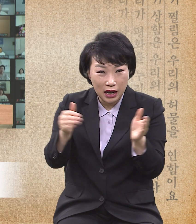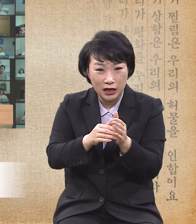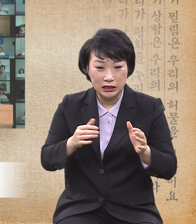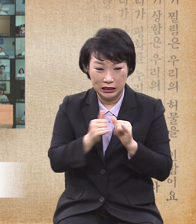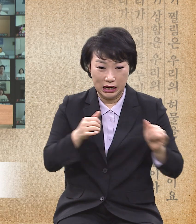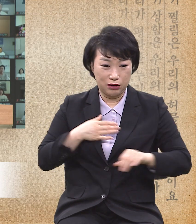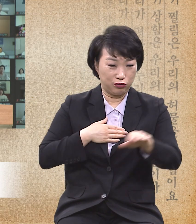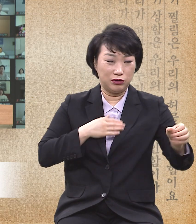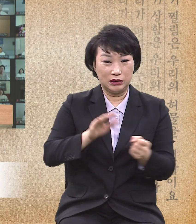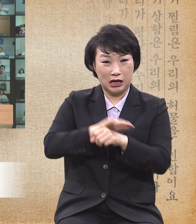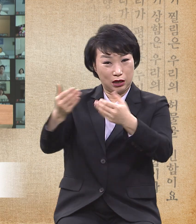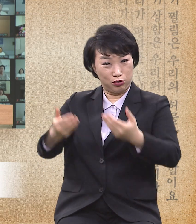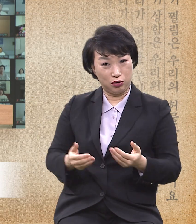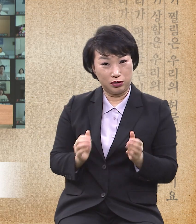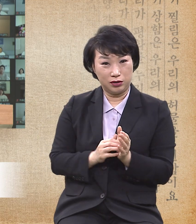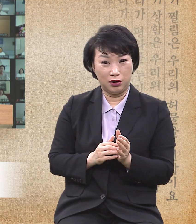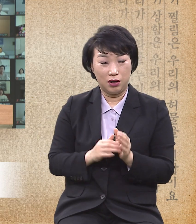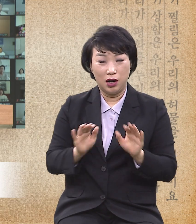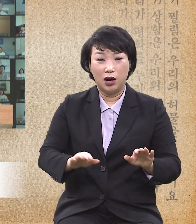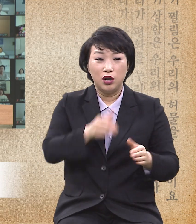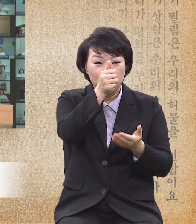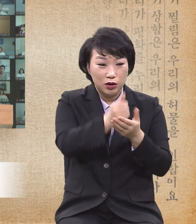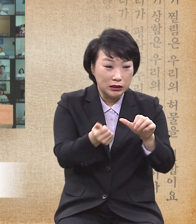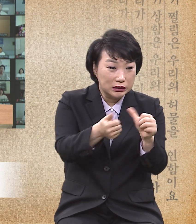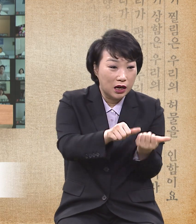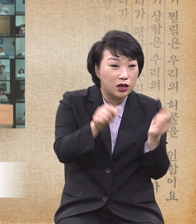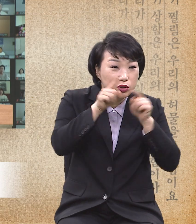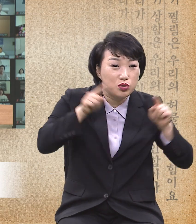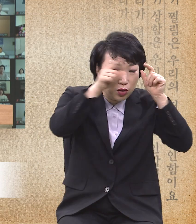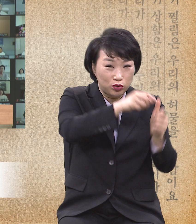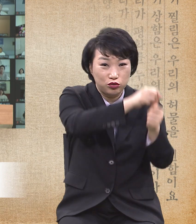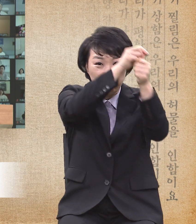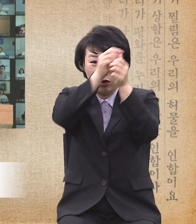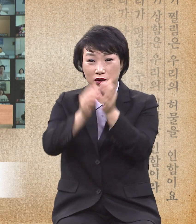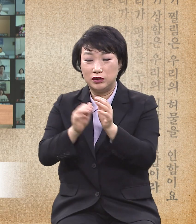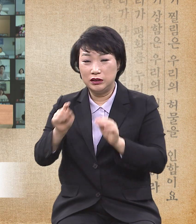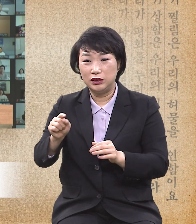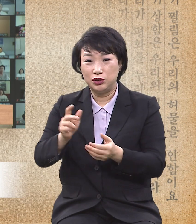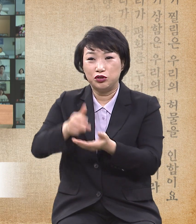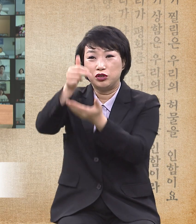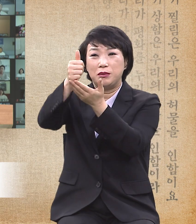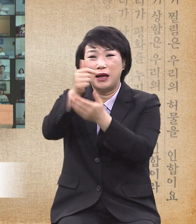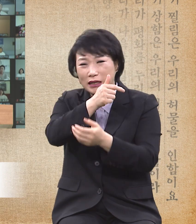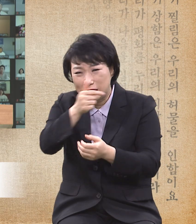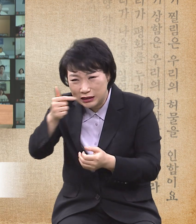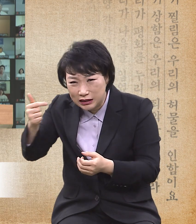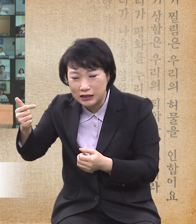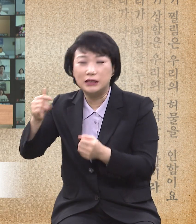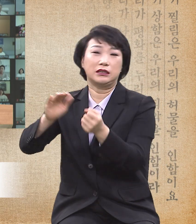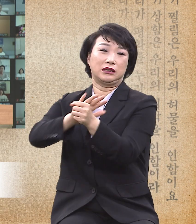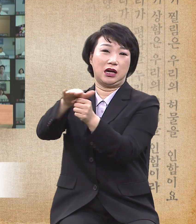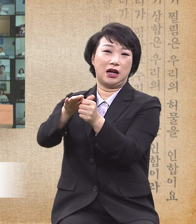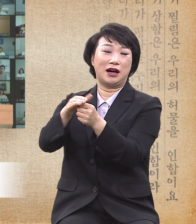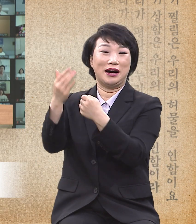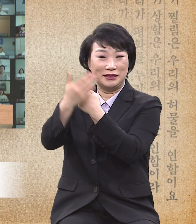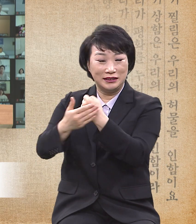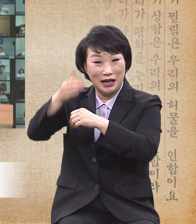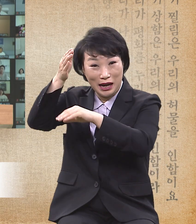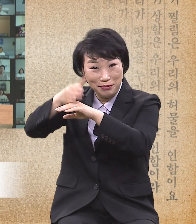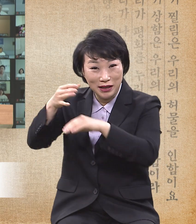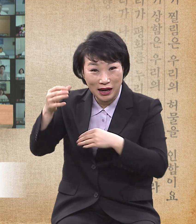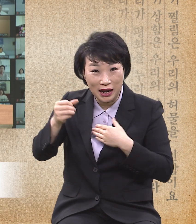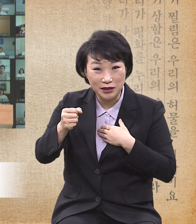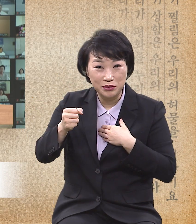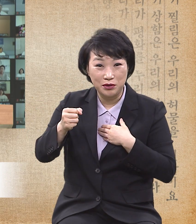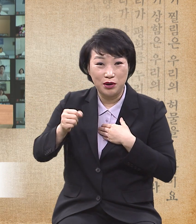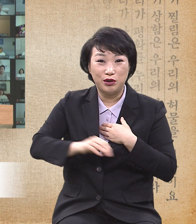우리 인간을 사랑해서도 죄와 사망과 지옥에서 구원하신 주님의 크신 사랑과 은혜에